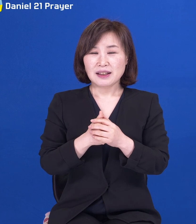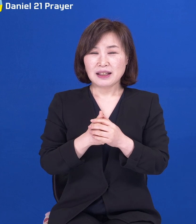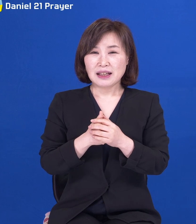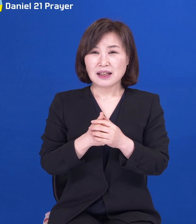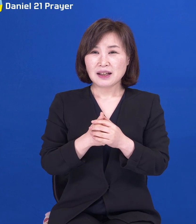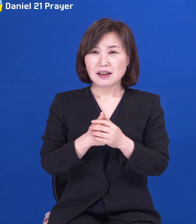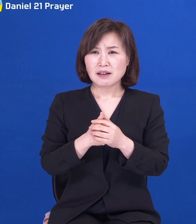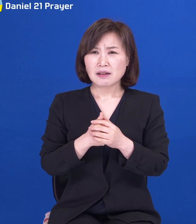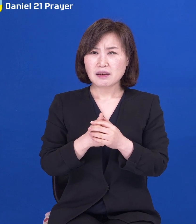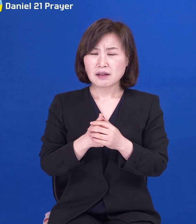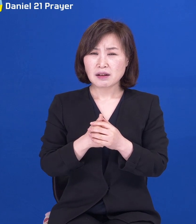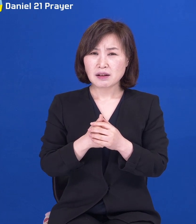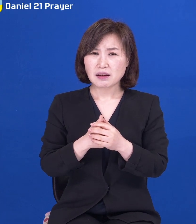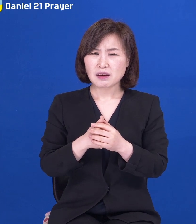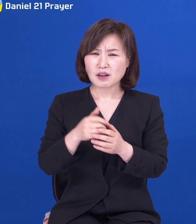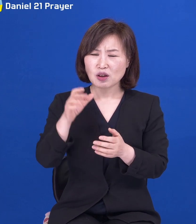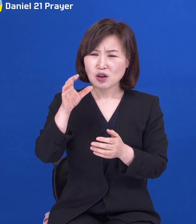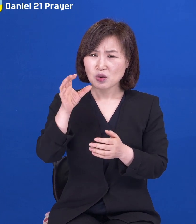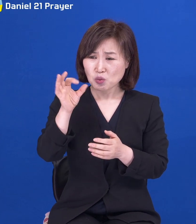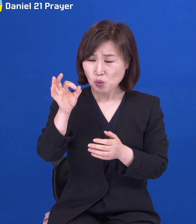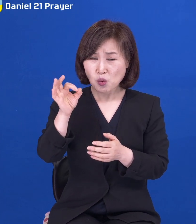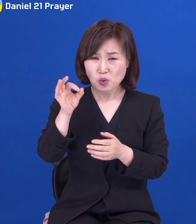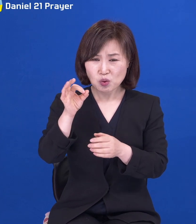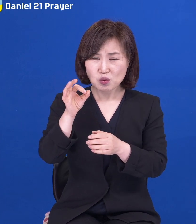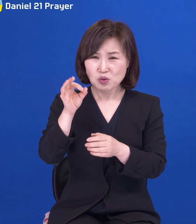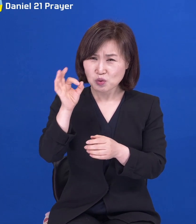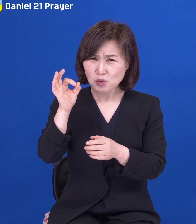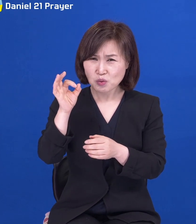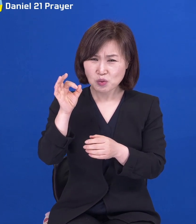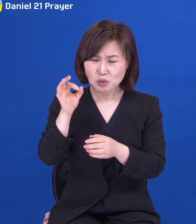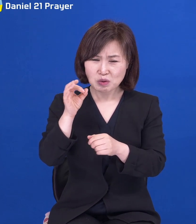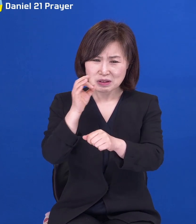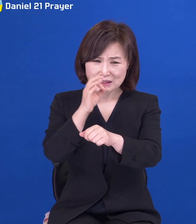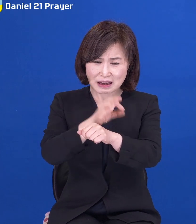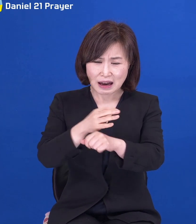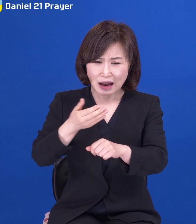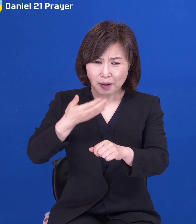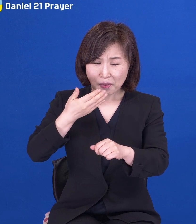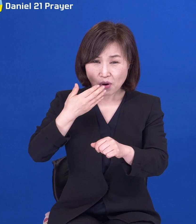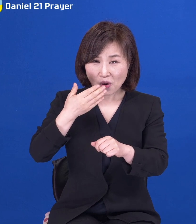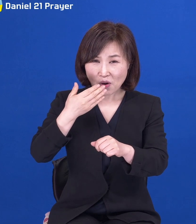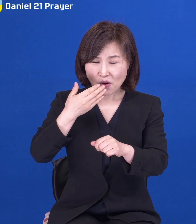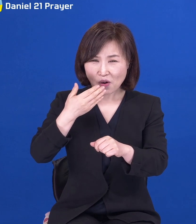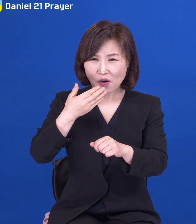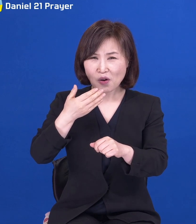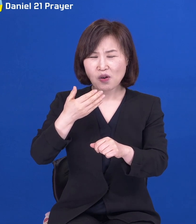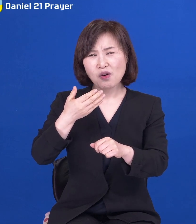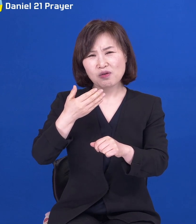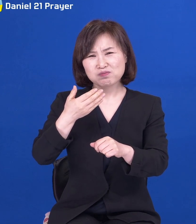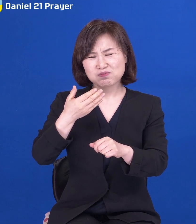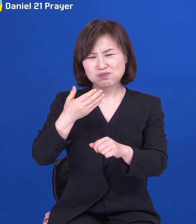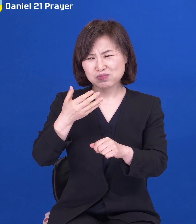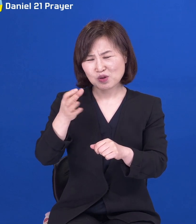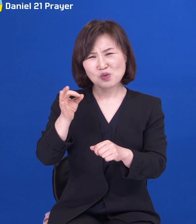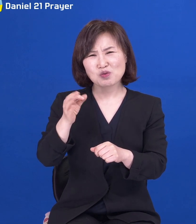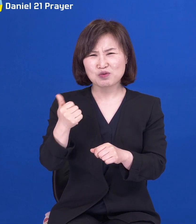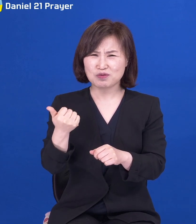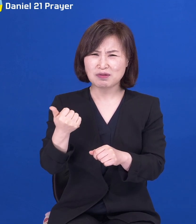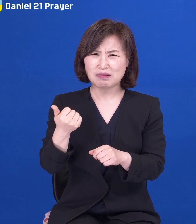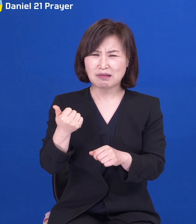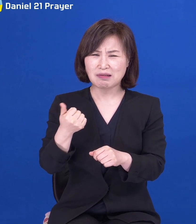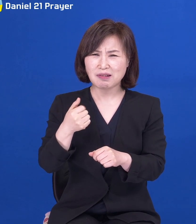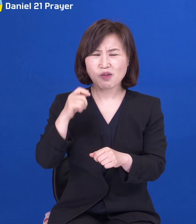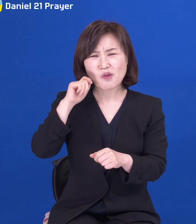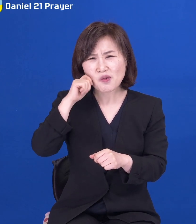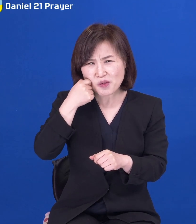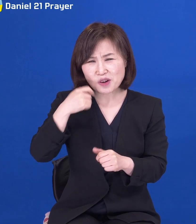식권으로 밥 사 먹는 것도 너무 아까웠어요. 왜냐하면 제가 신학교 들어갈 때 좀 빚이 좀 많이 지고 들어갔어요. 그래가지고